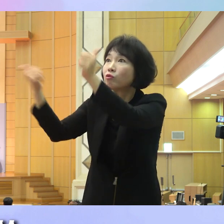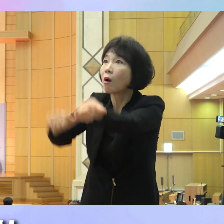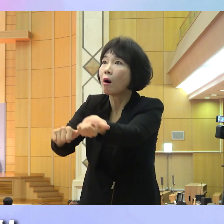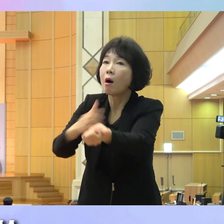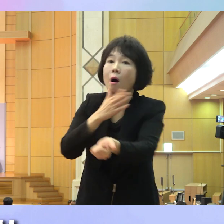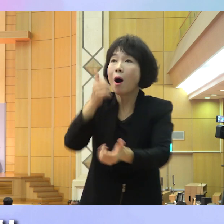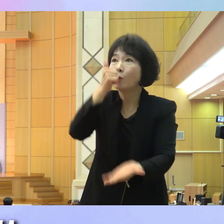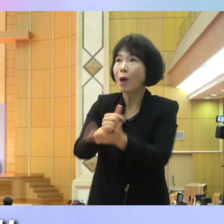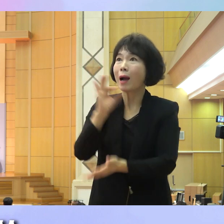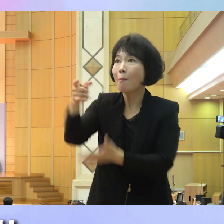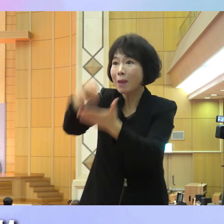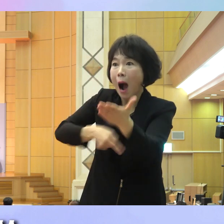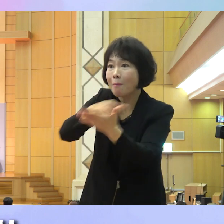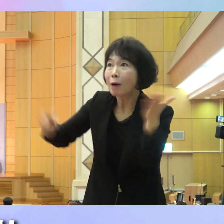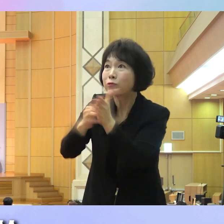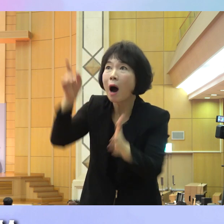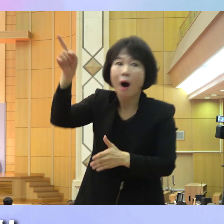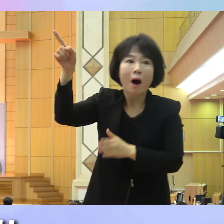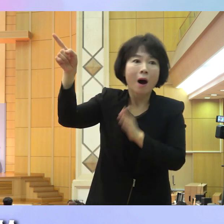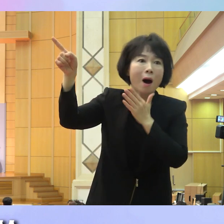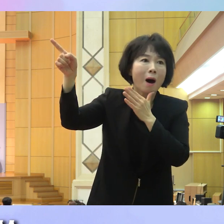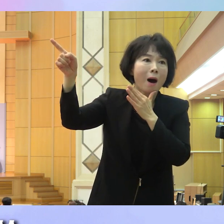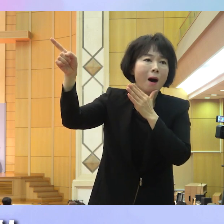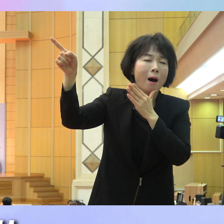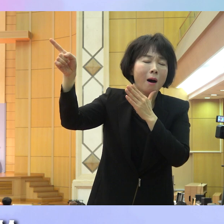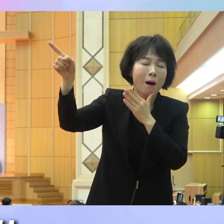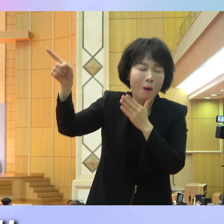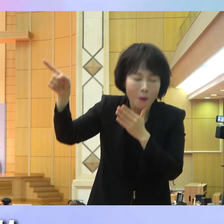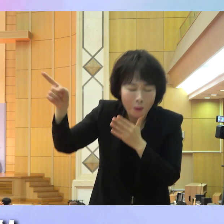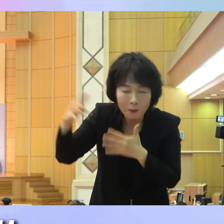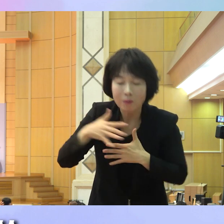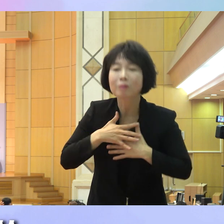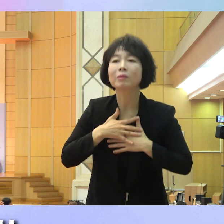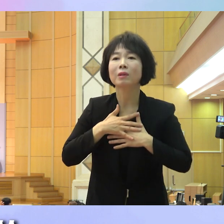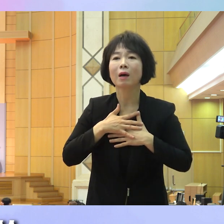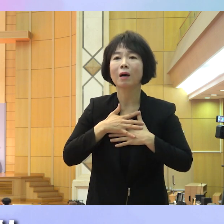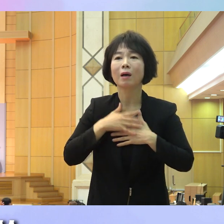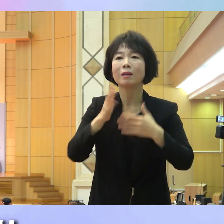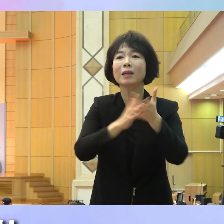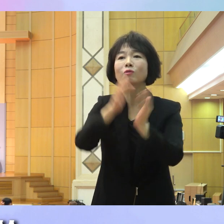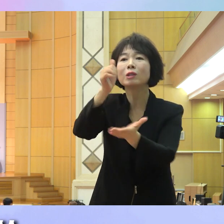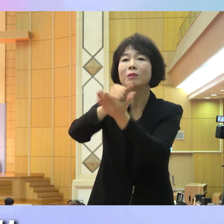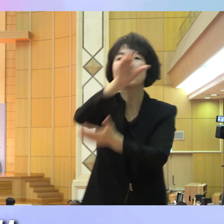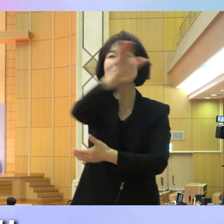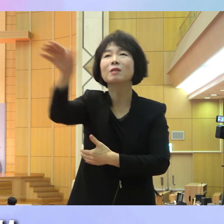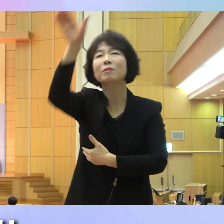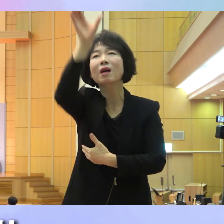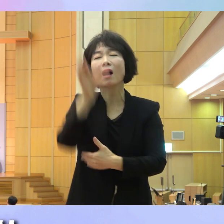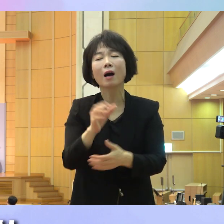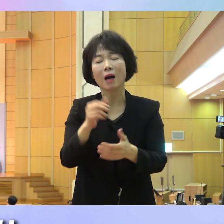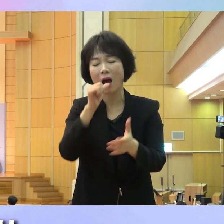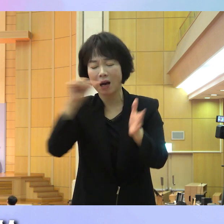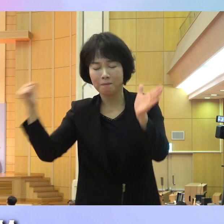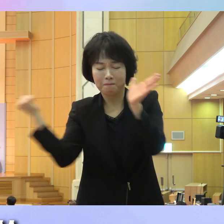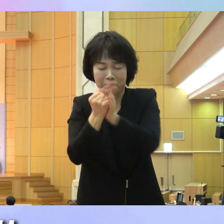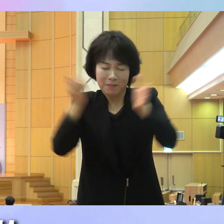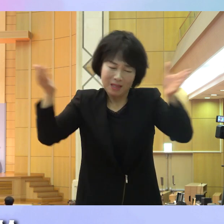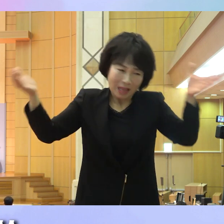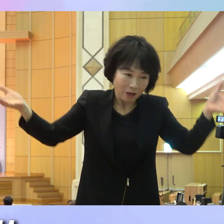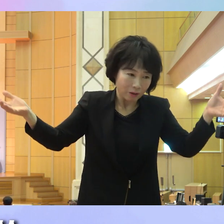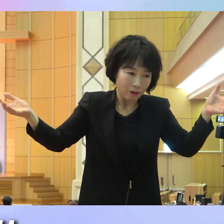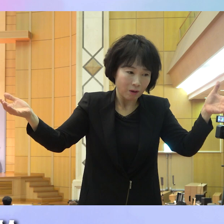얘기입니다. 그래서 예수님이 나무 십자가에 달려서 그 몸으로 우리 죄를 담당하셨으니 이는